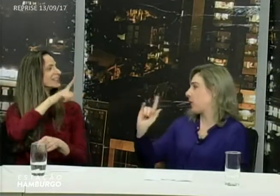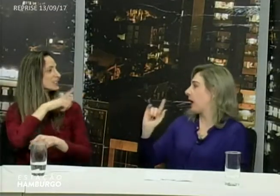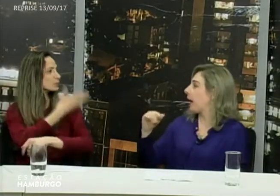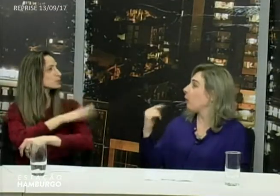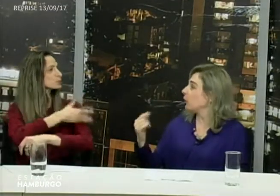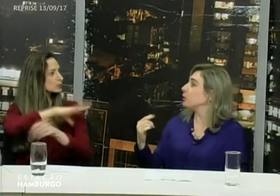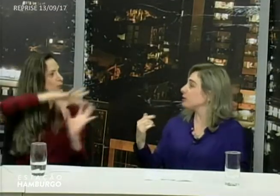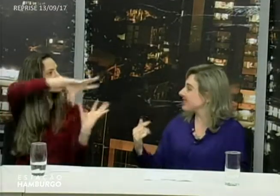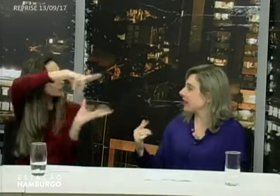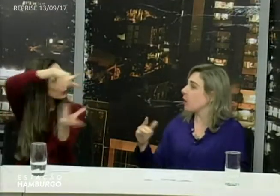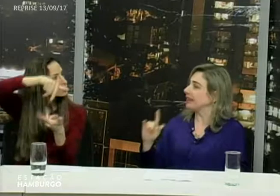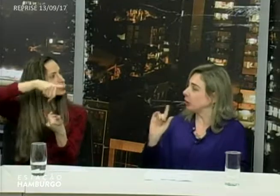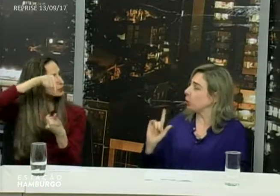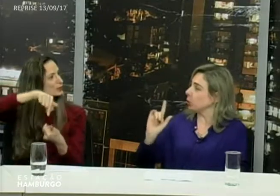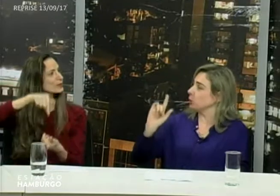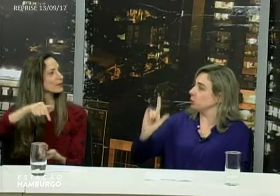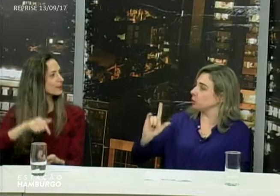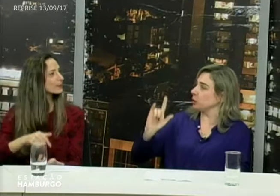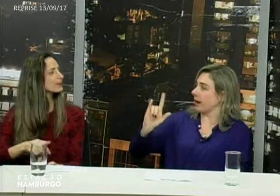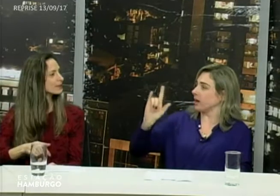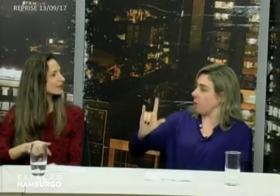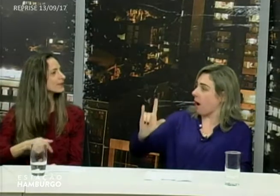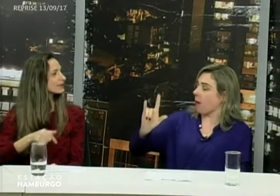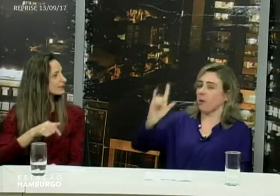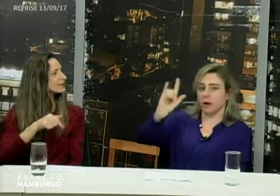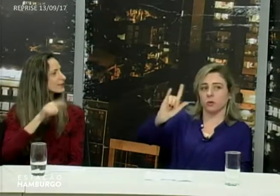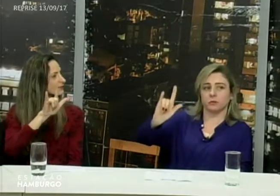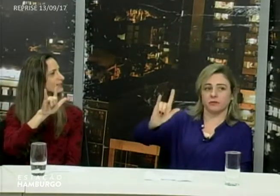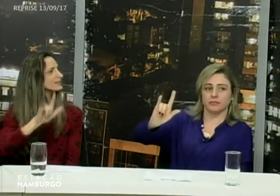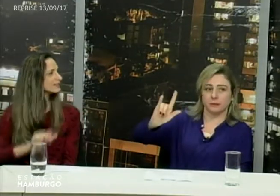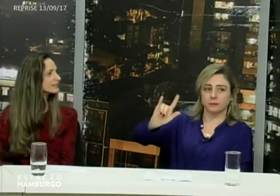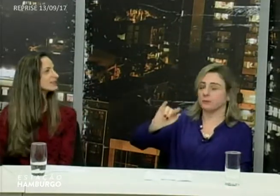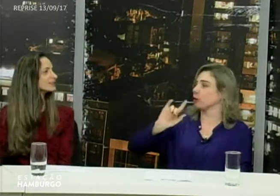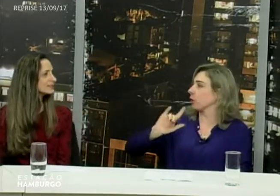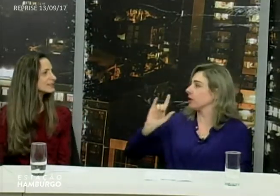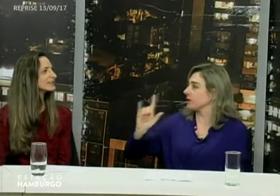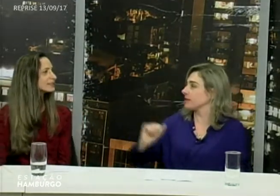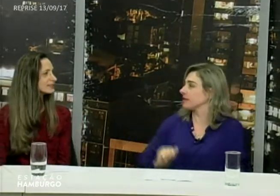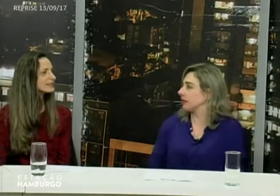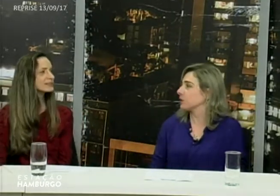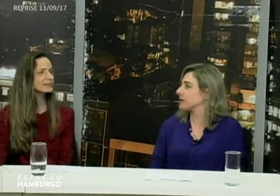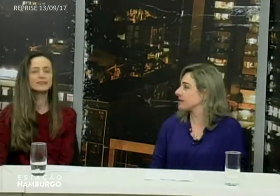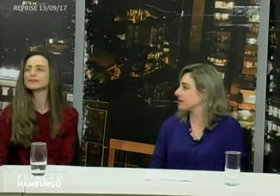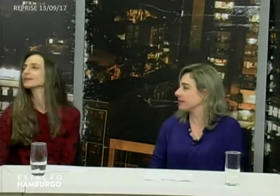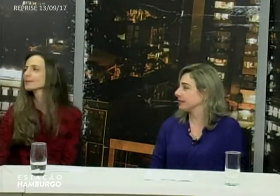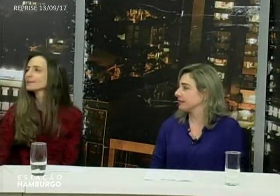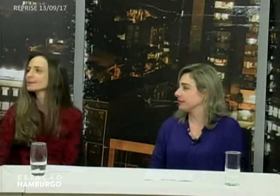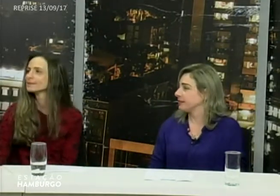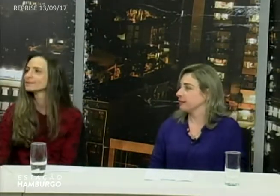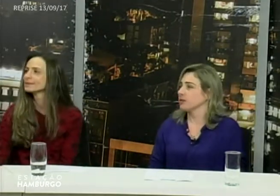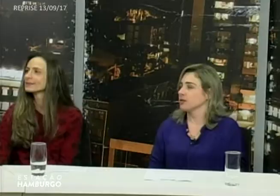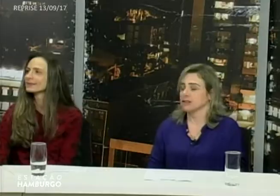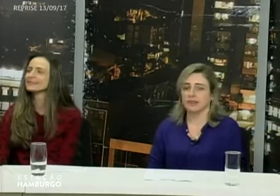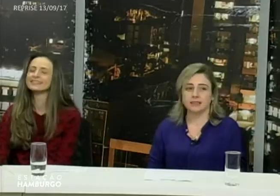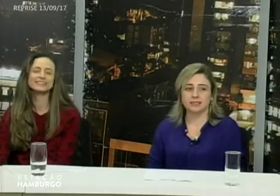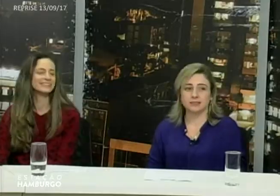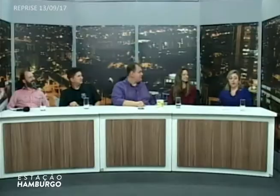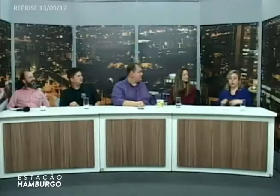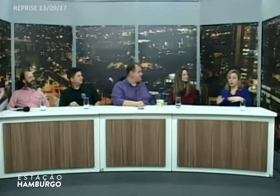É o único sinal que em todo mundo é igual, é o amo você. Em todas as línguas de sinais. Bom,